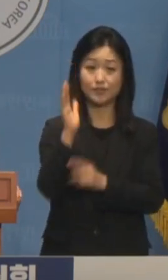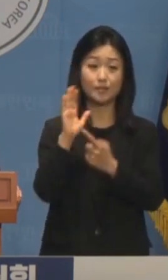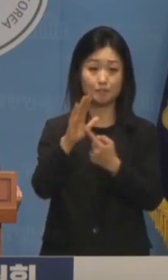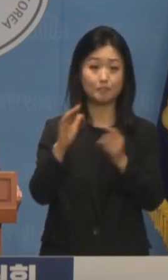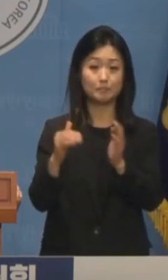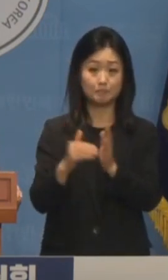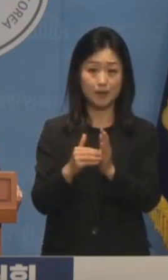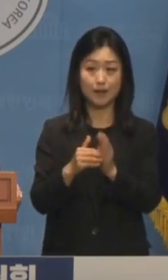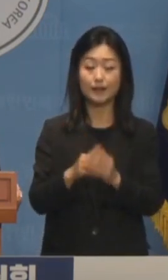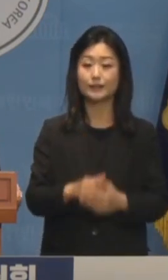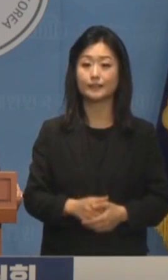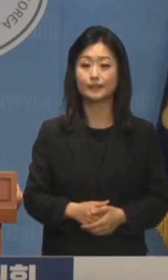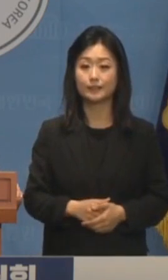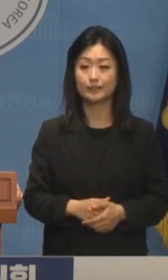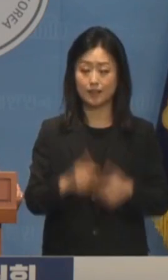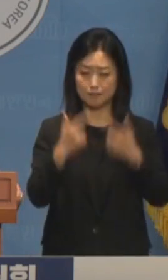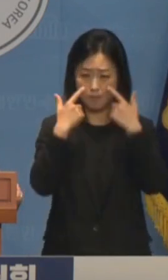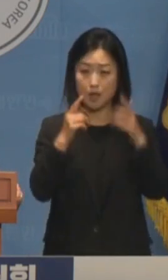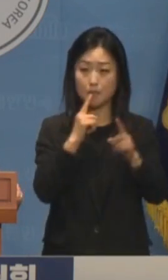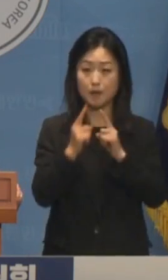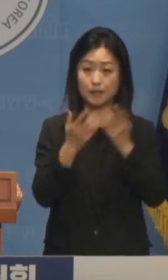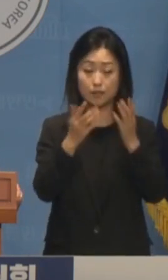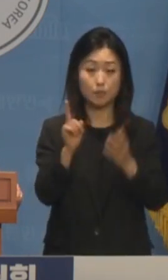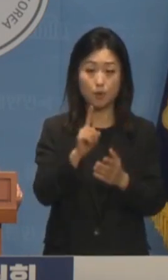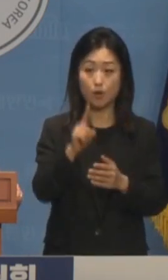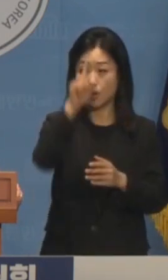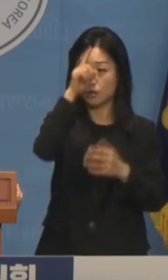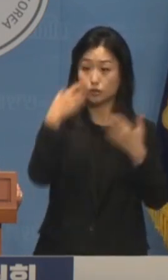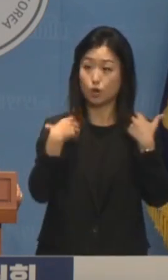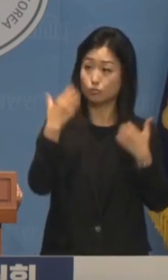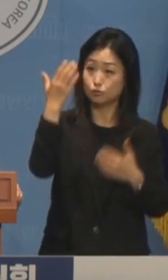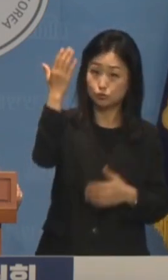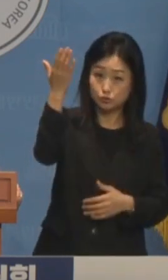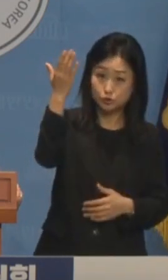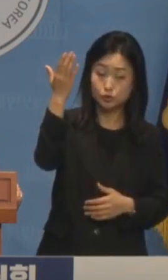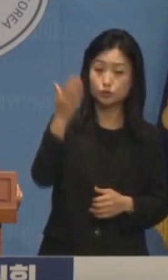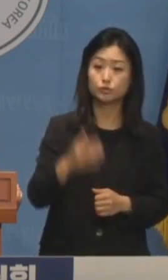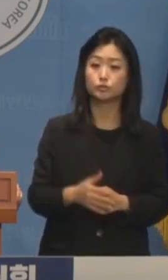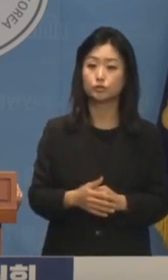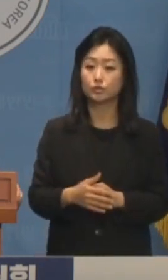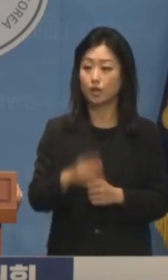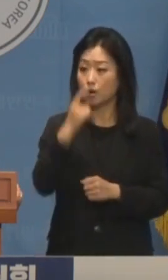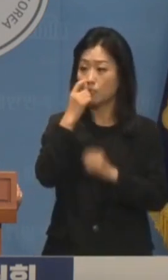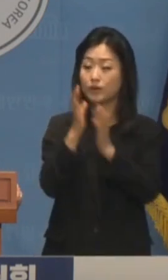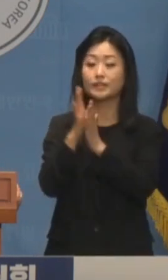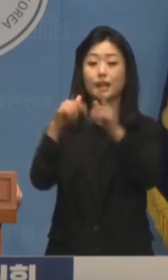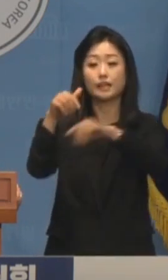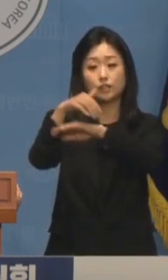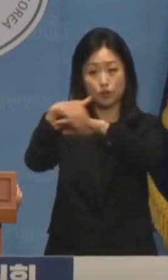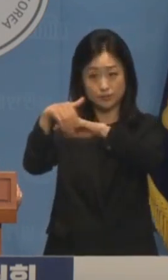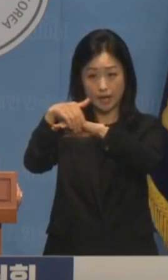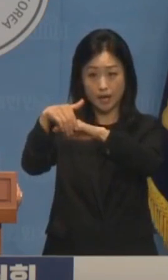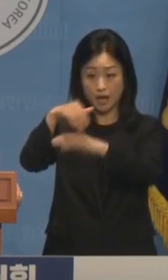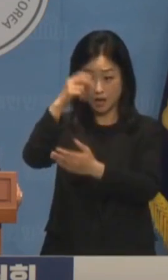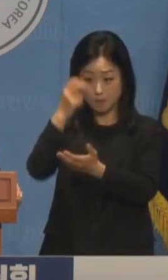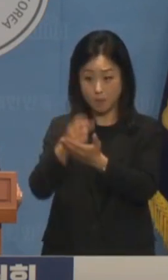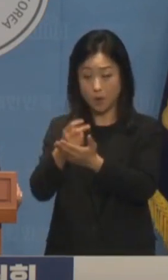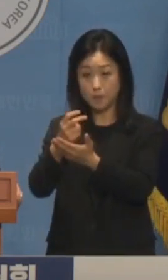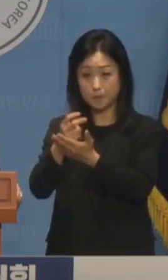했습니다. 그러면서 분명히 말씀드렸습니다. 정부가 자신의 정책 그리고 법률의